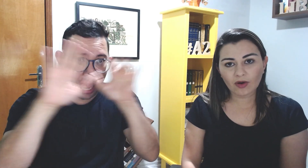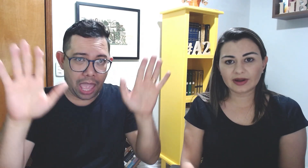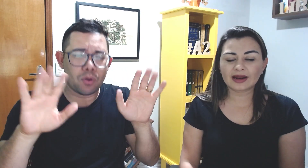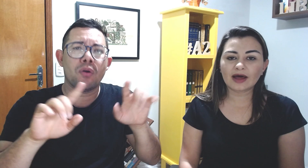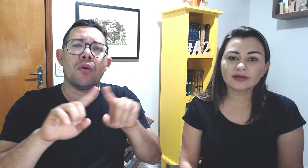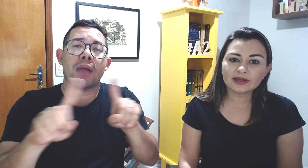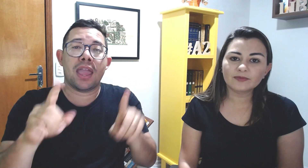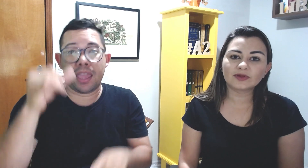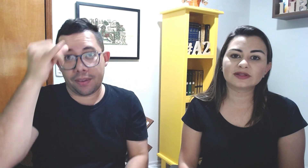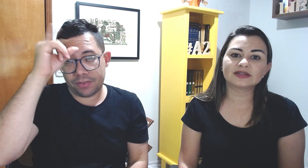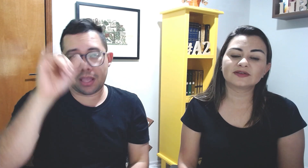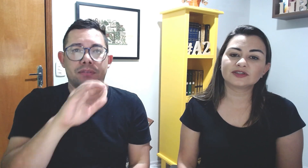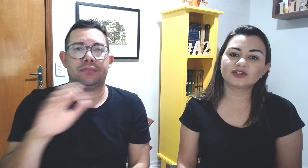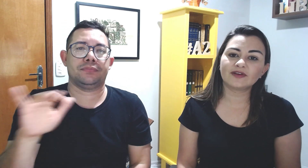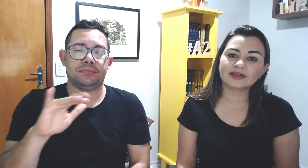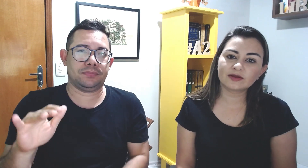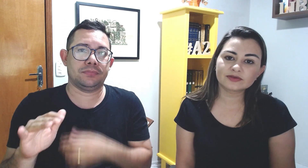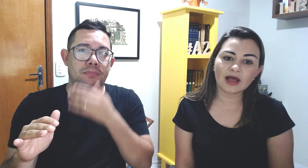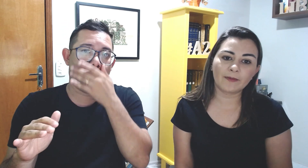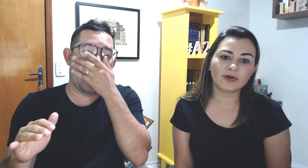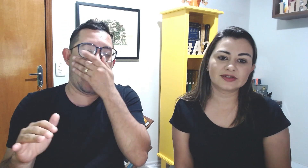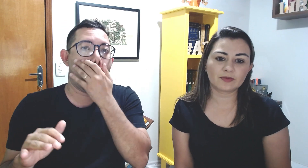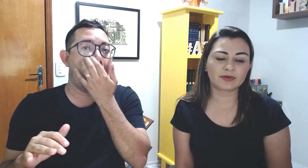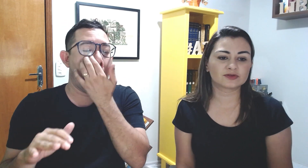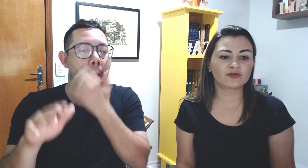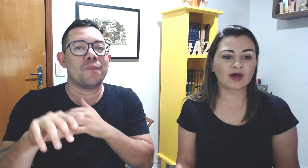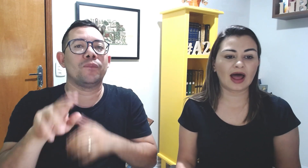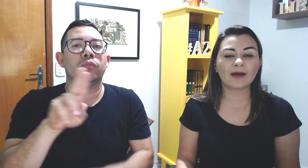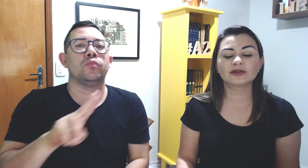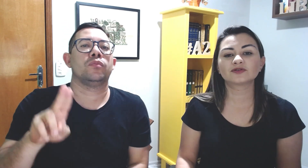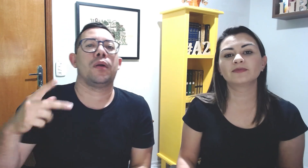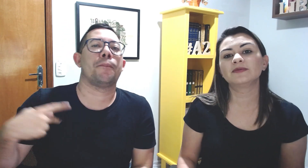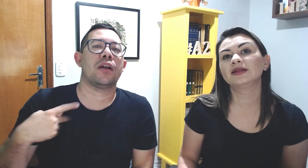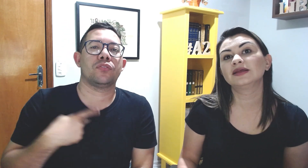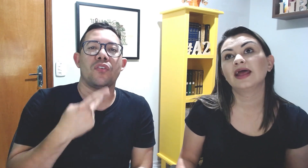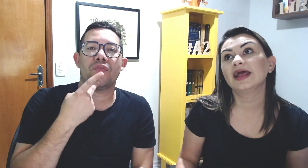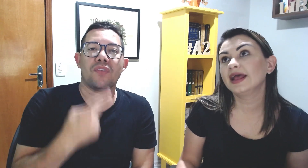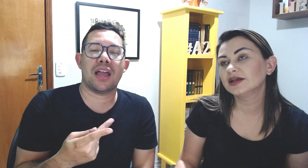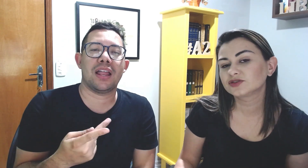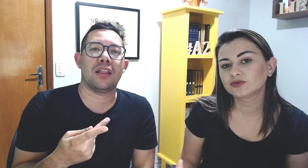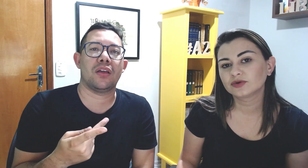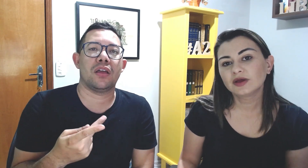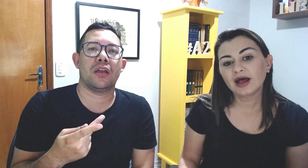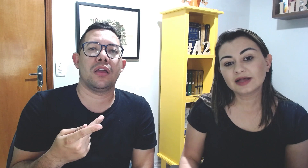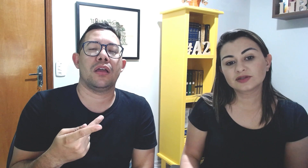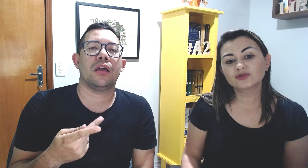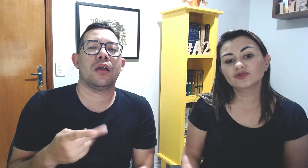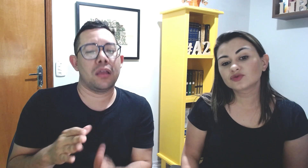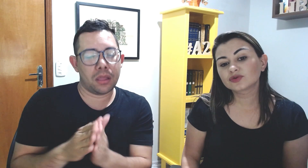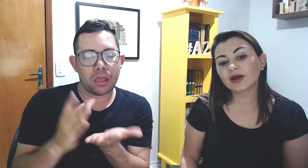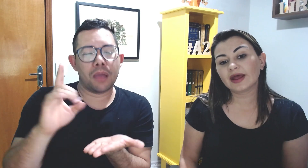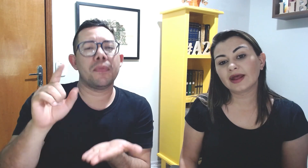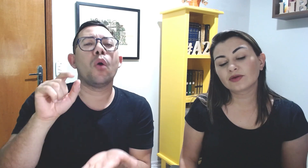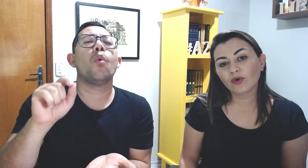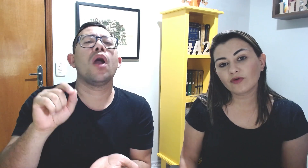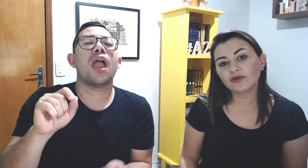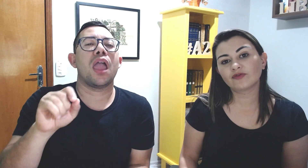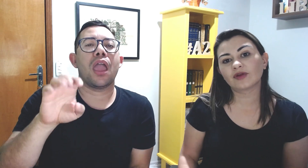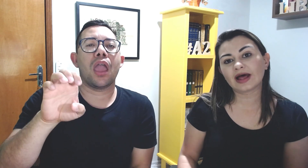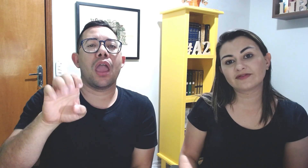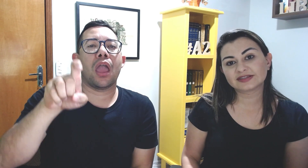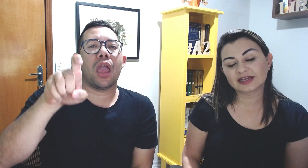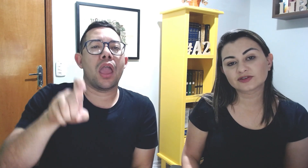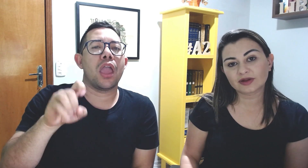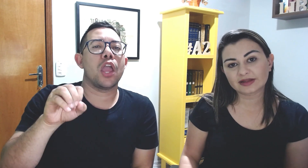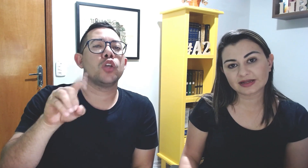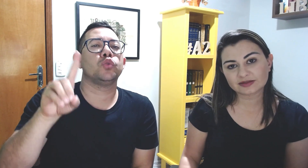toda hora. É claro que muitas das vezes a gente vai ter que usar, por exemplo, o pastor fala, abra sua Bíblia em Êxodo. Às vezes o surdo é novo, eu vou